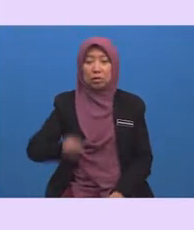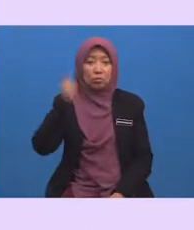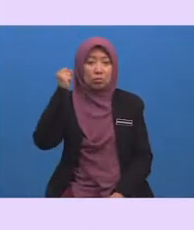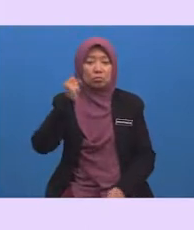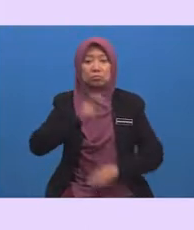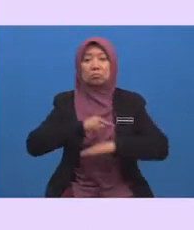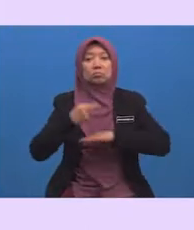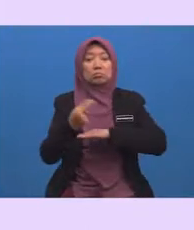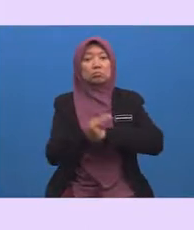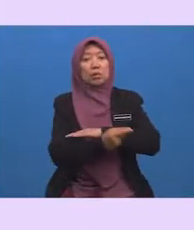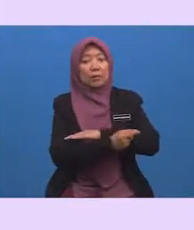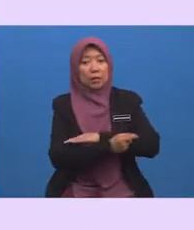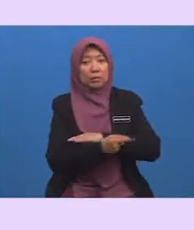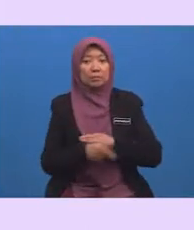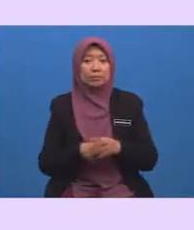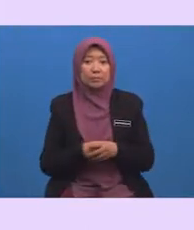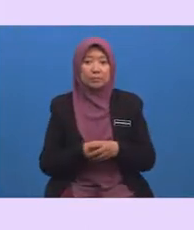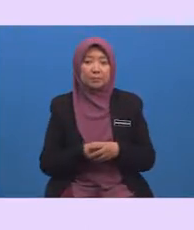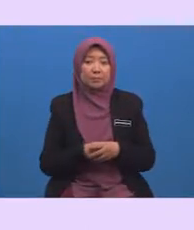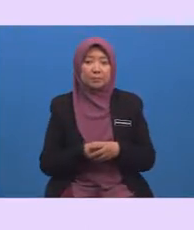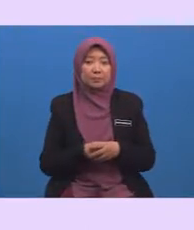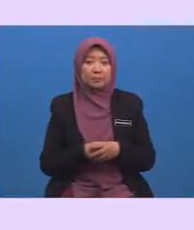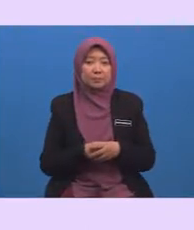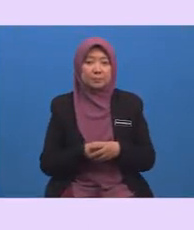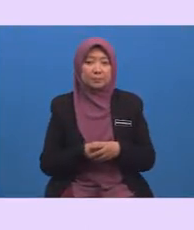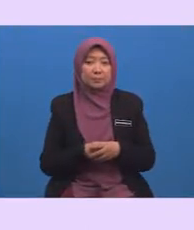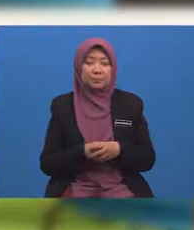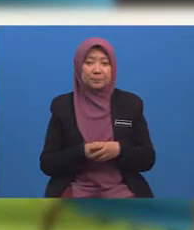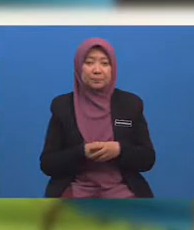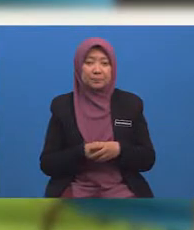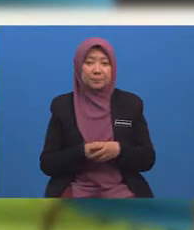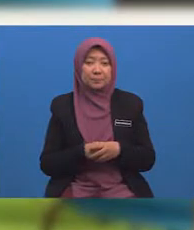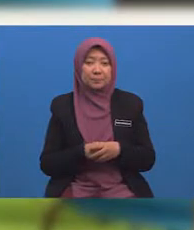tanaman. Bolehkan, murid-murid?